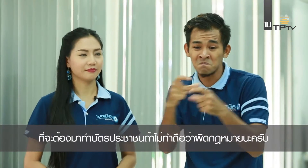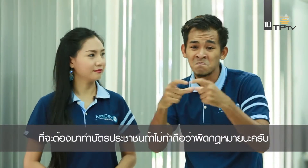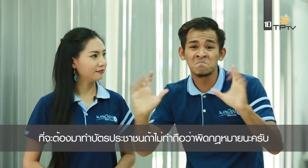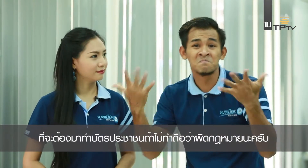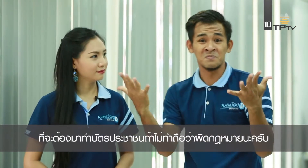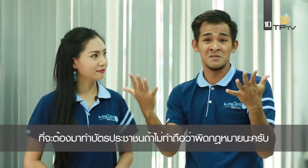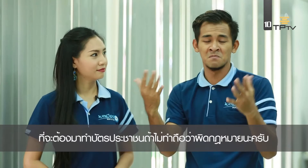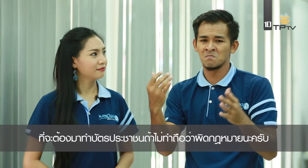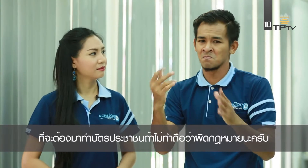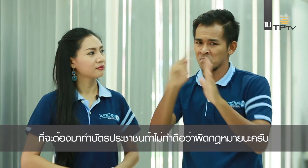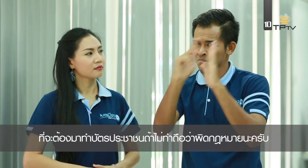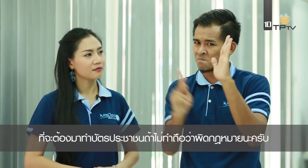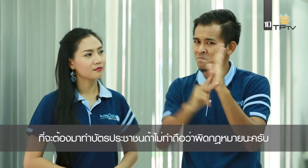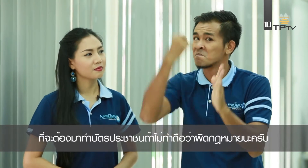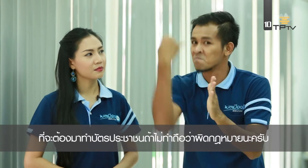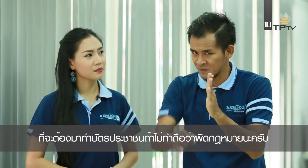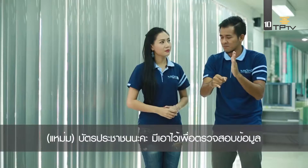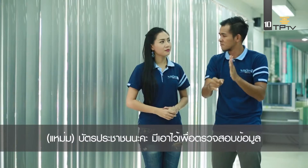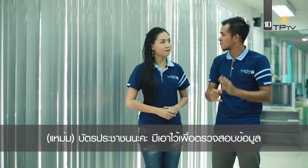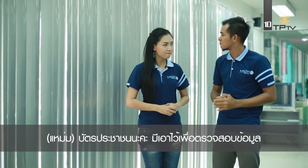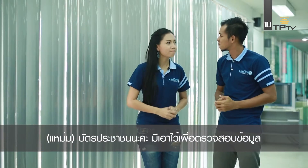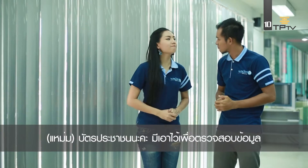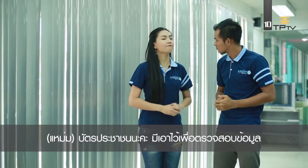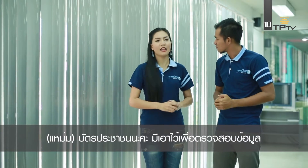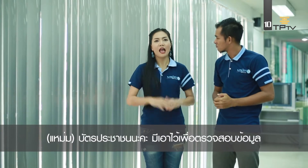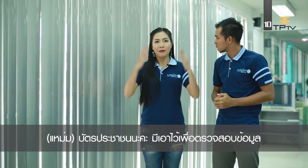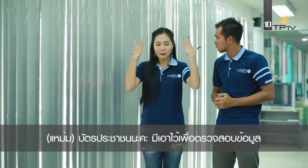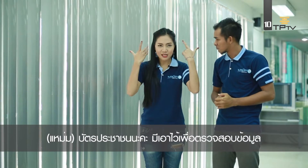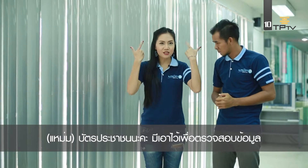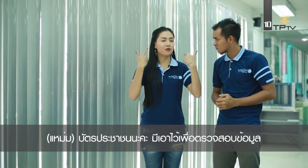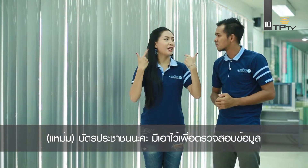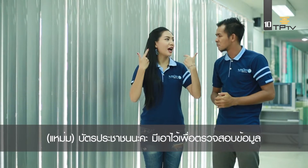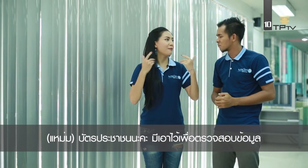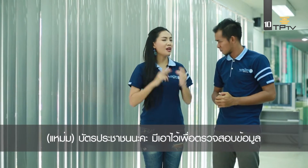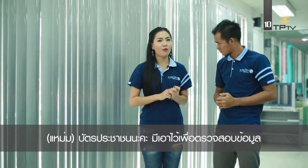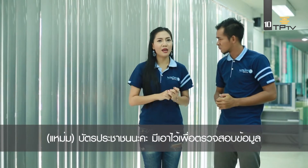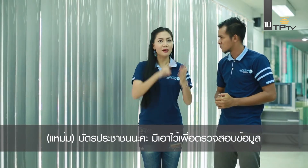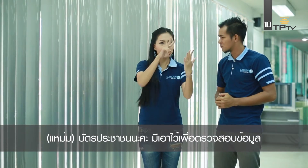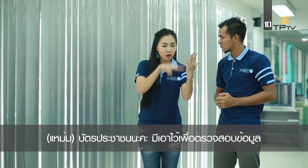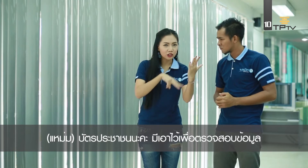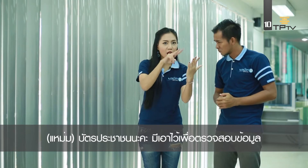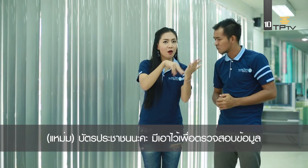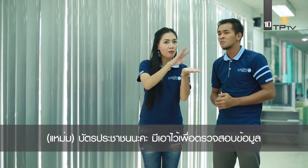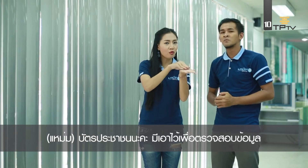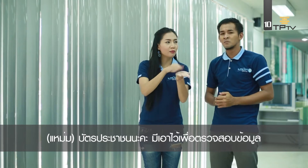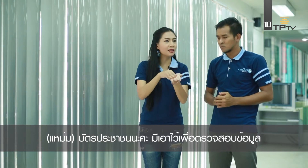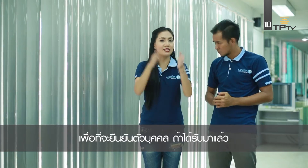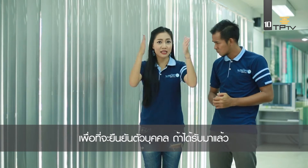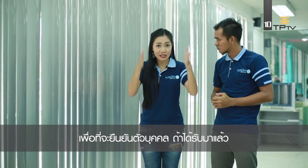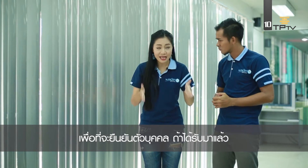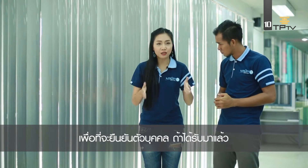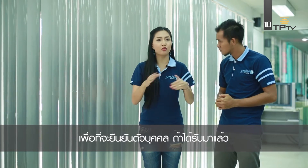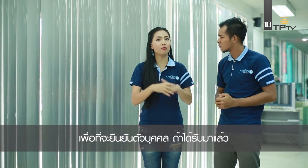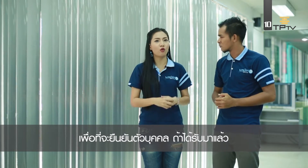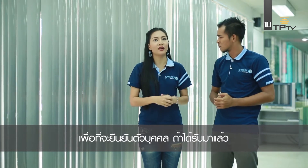ถ้าไม่ทำถือว่าผิดกฎหมายนะครับ บัตรประชาชนนะคะมีเอาไว้เพื่อตรวจสอบข้อมูลเพื่อที่จะ